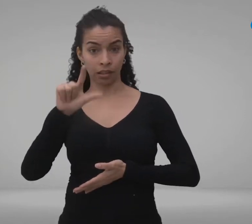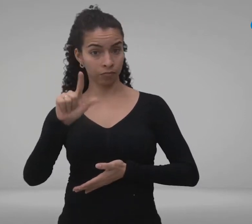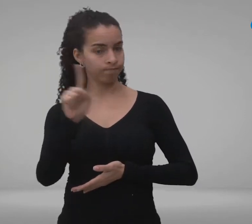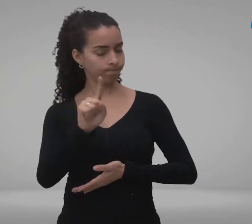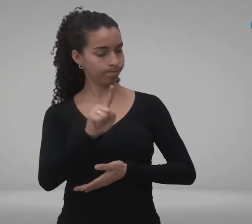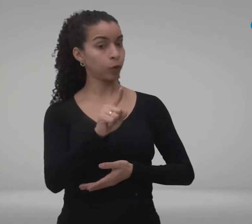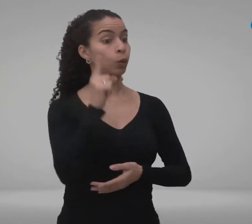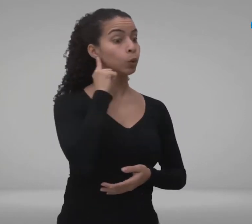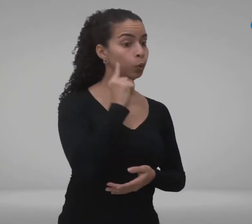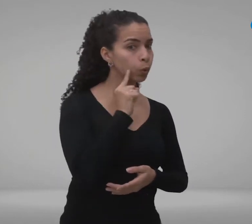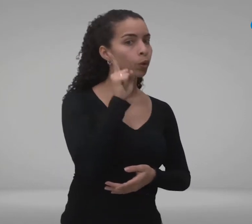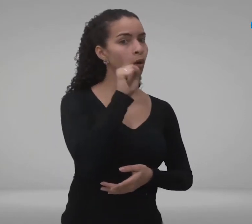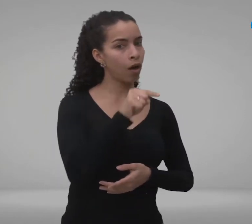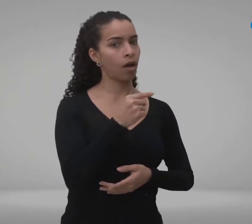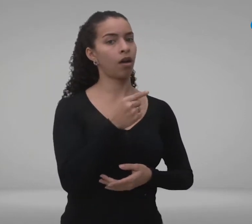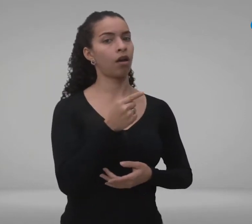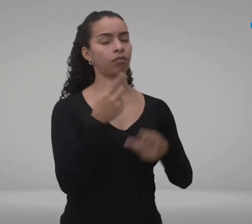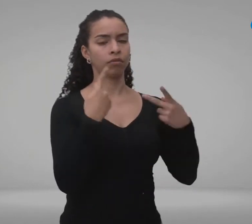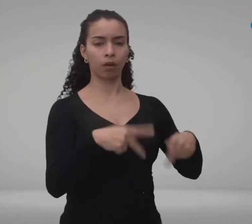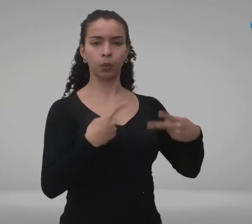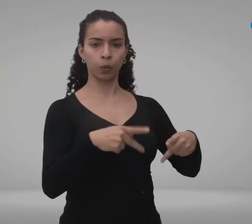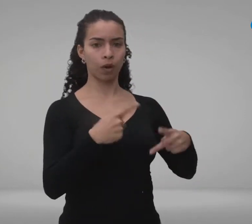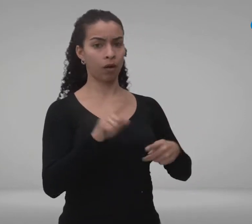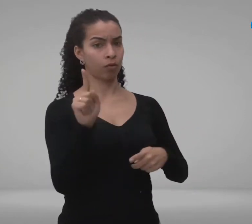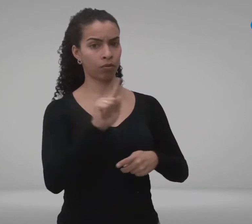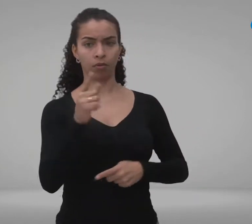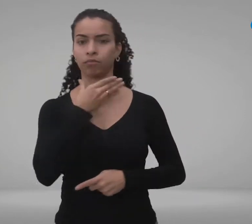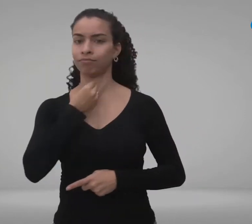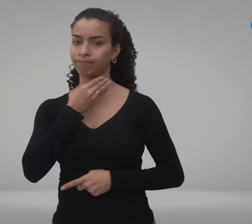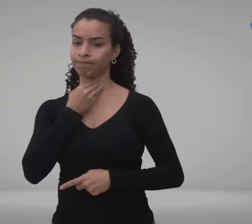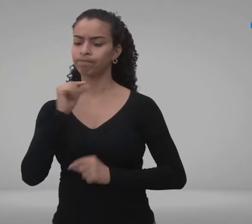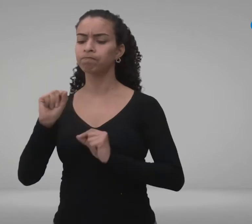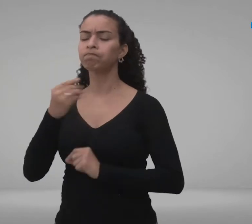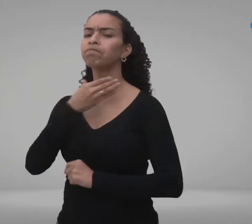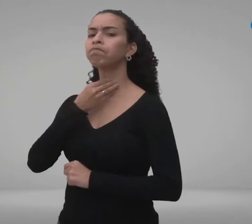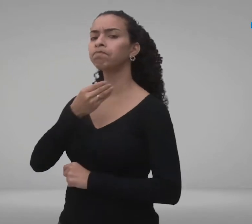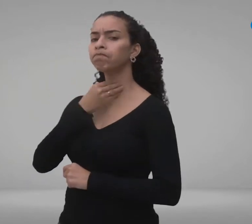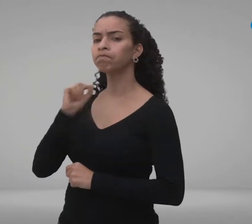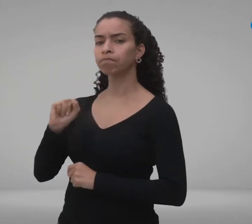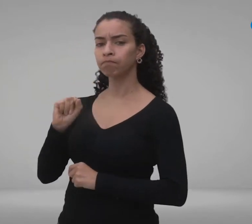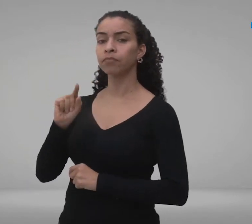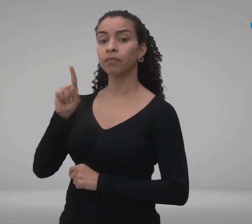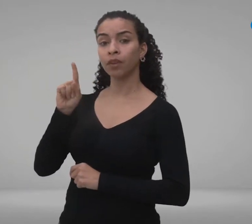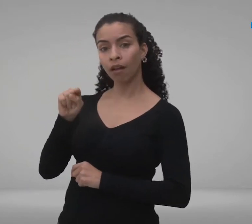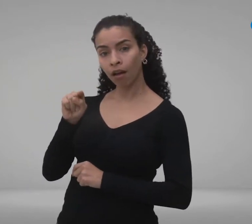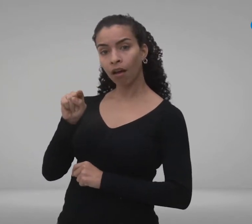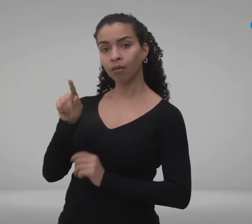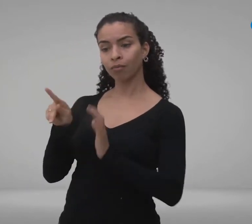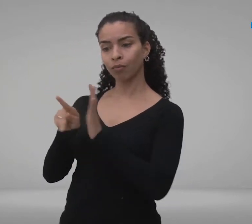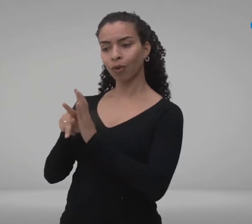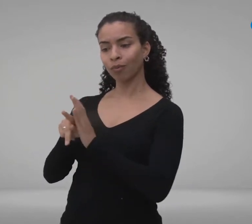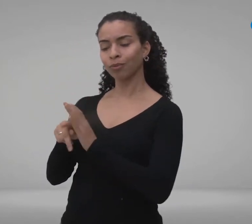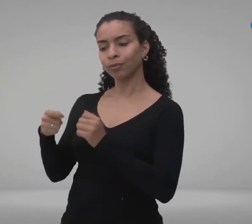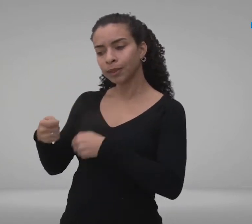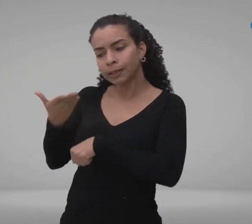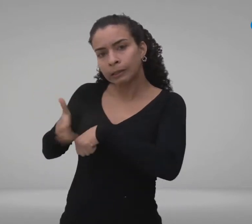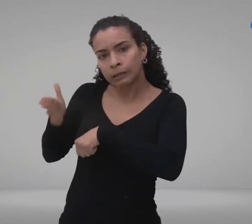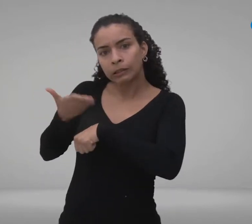língua natural, não a língua artificial, que nós entendemos que a língua artificial, ela tem que ser aprendida